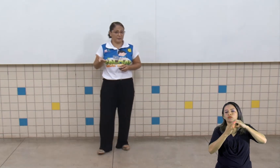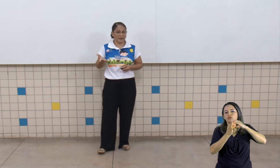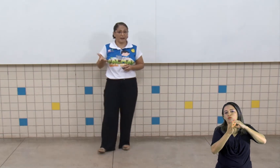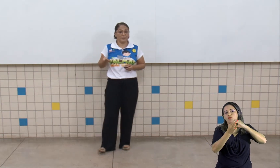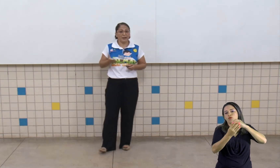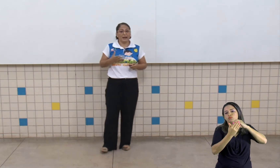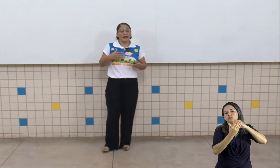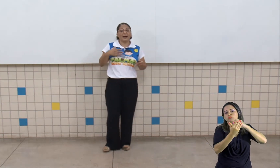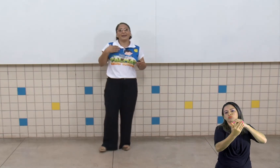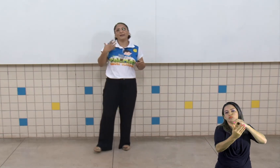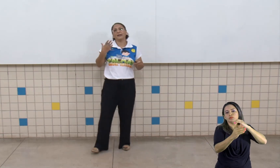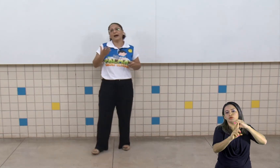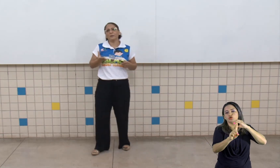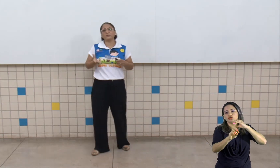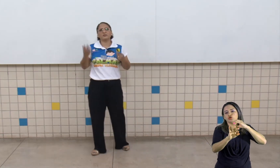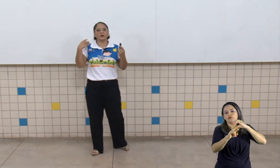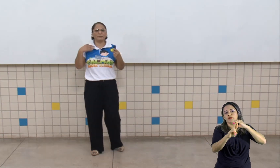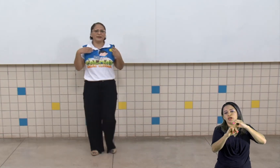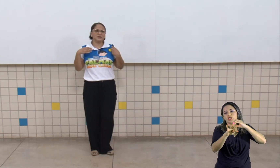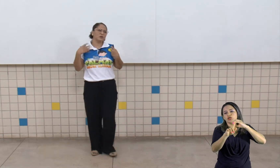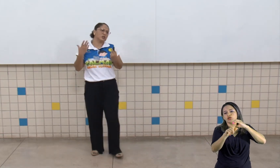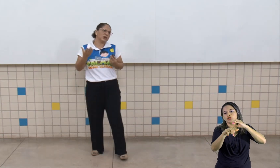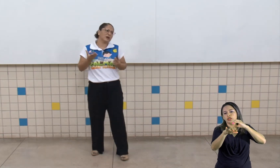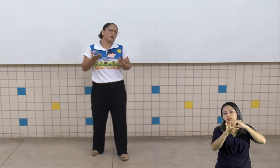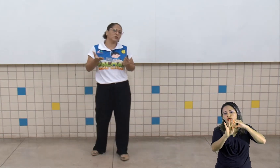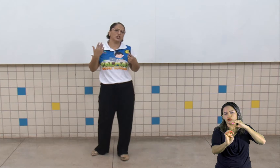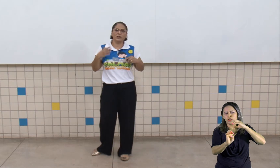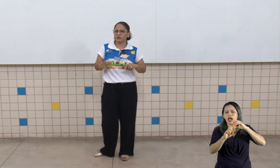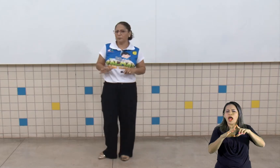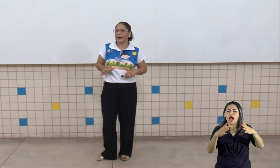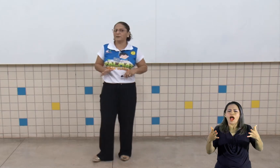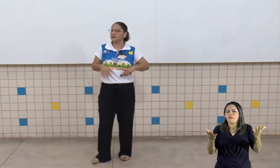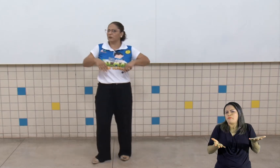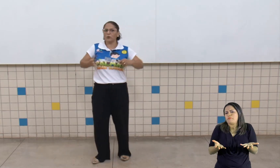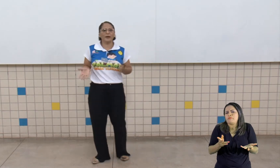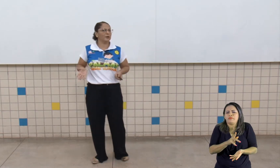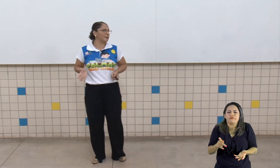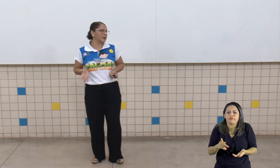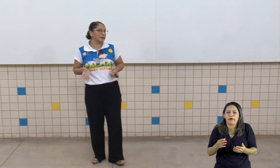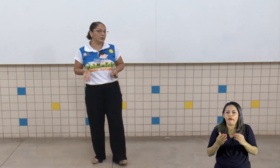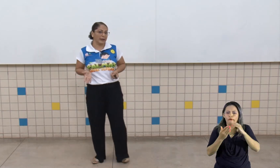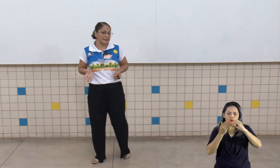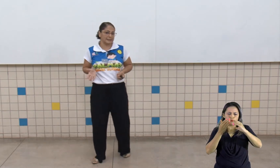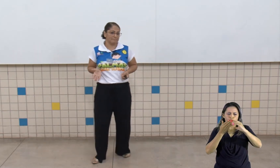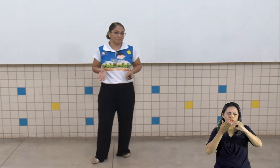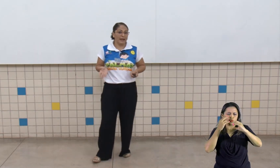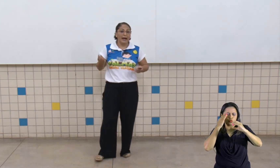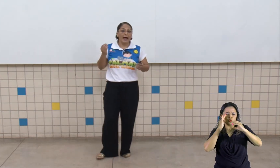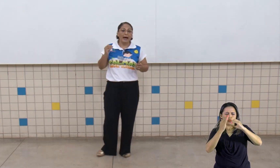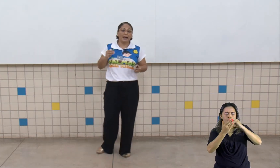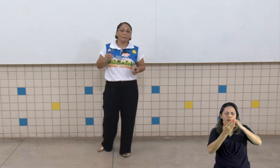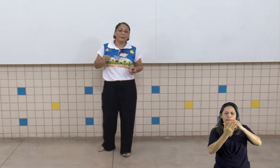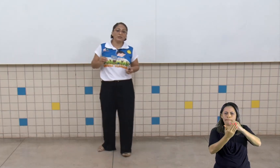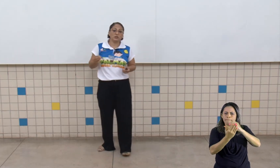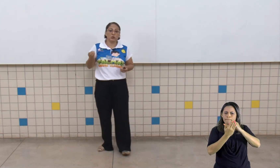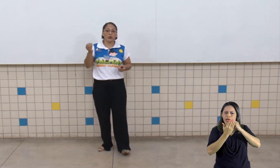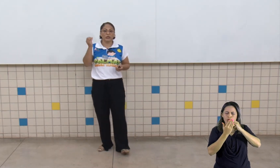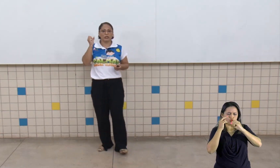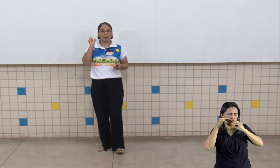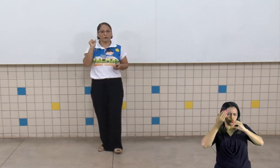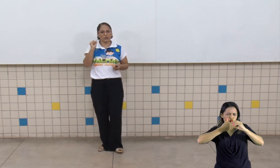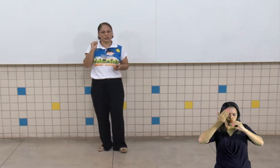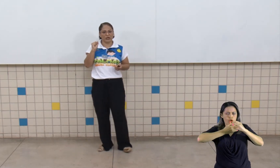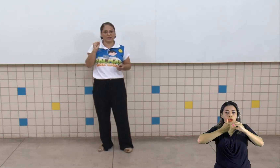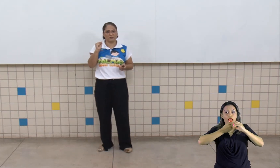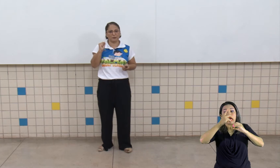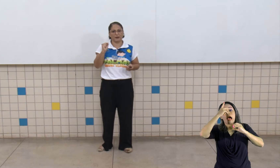divergente, tá? Aí, professora, mas eu não enxergo de perto, então como é que é o nome da minha doença? A pessoa que